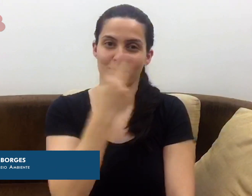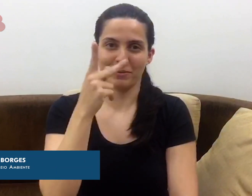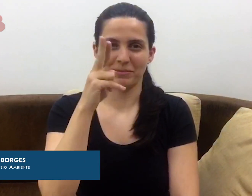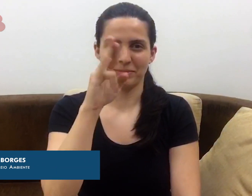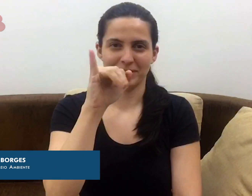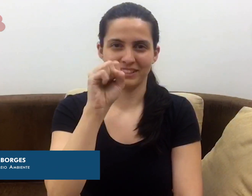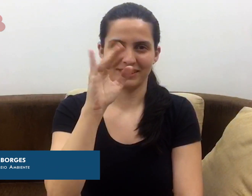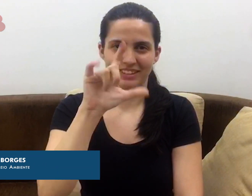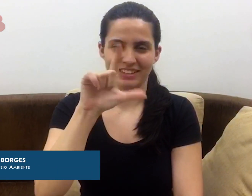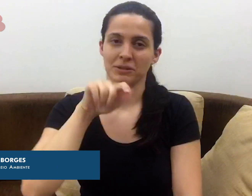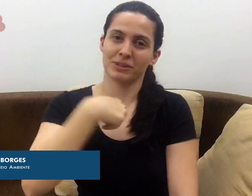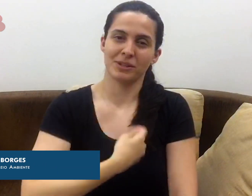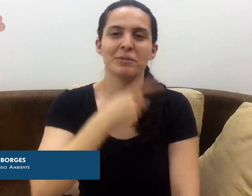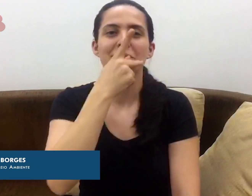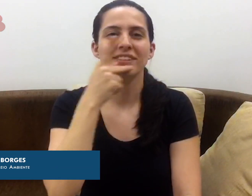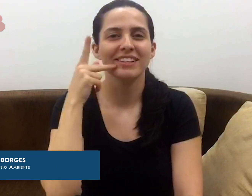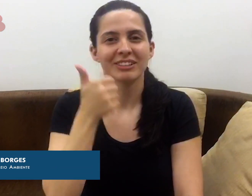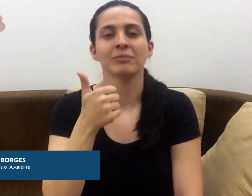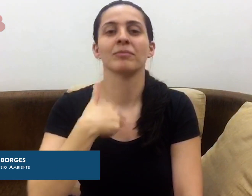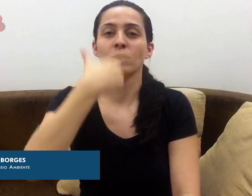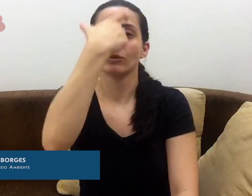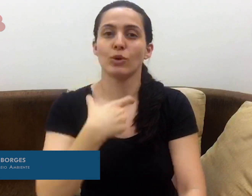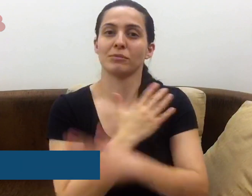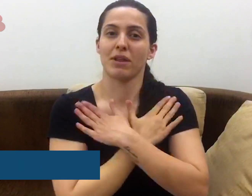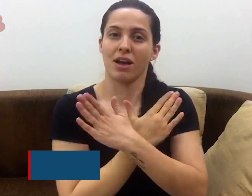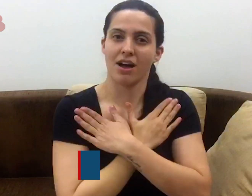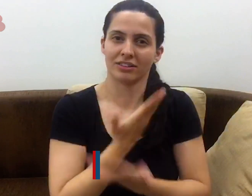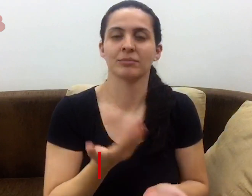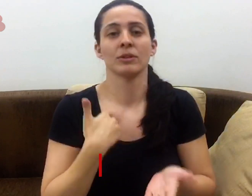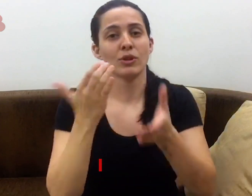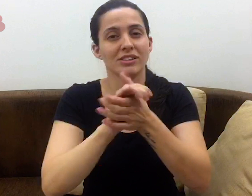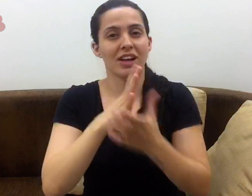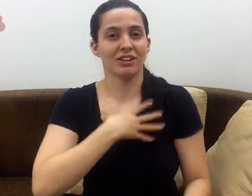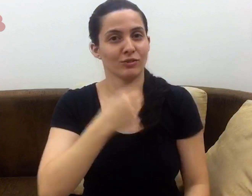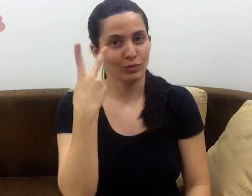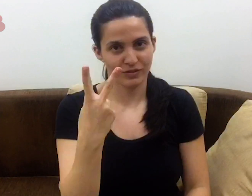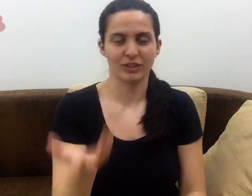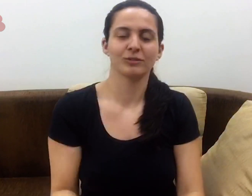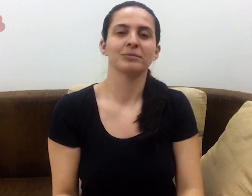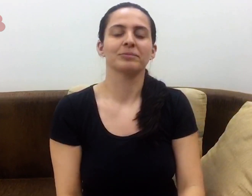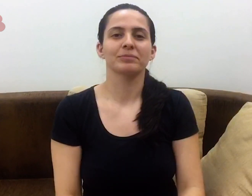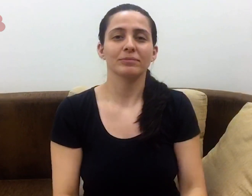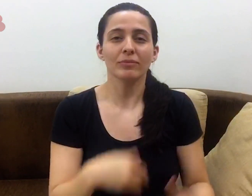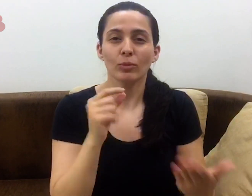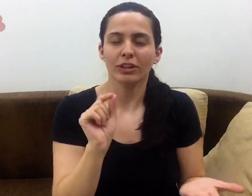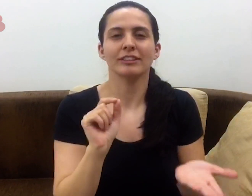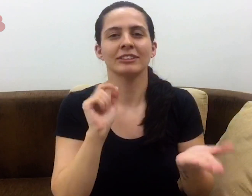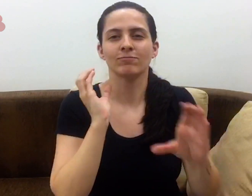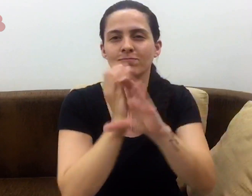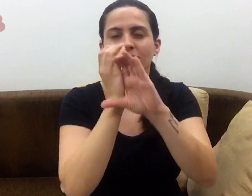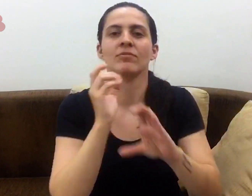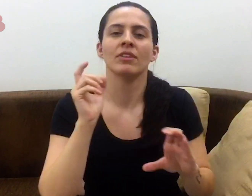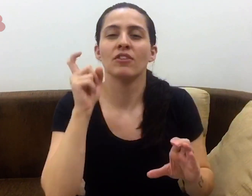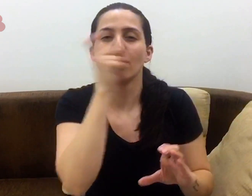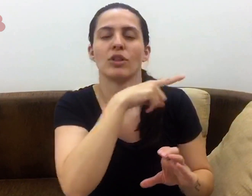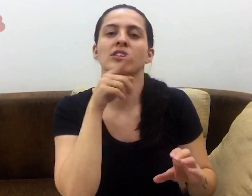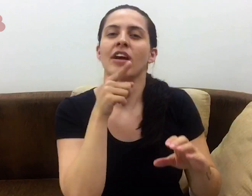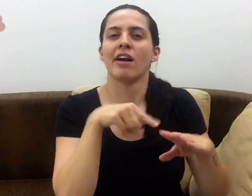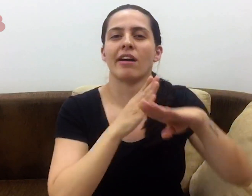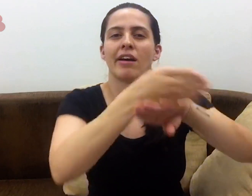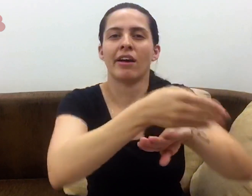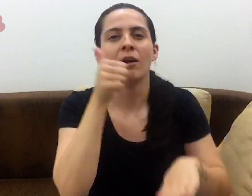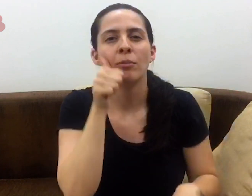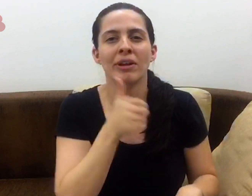estou desempregada e tenho 2 filhos. Quero falar sobre a acessibilidade das mulheres e mães surdas. Quando vamos a uma consulta